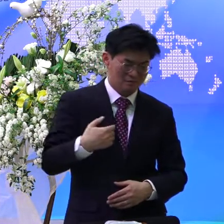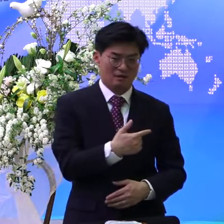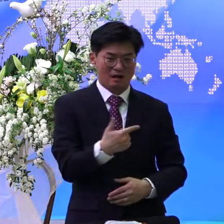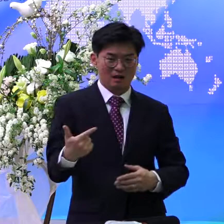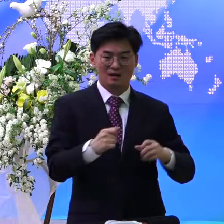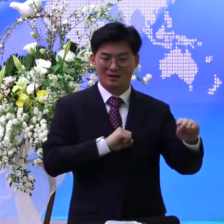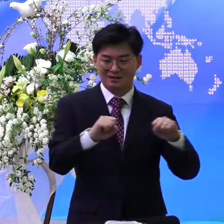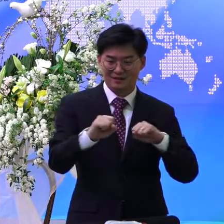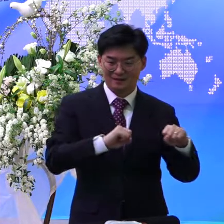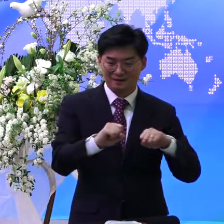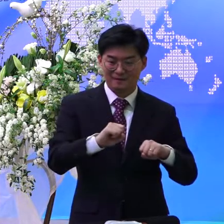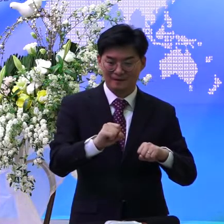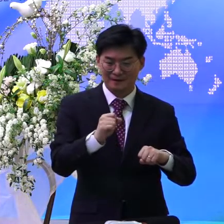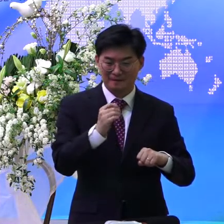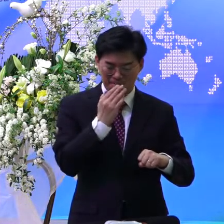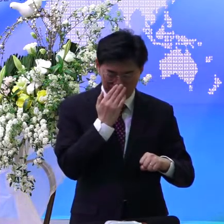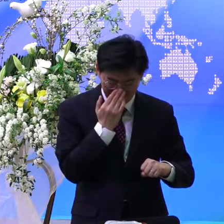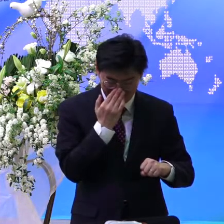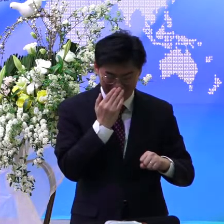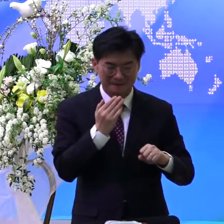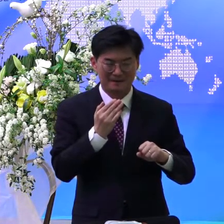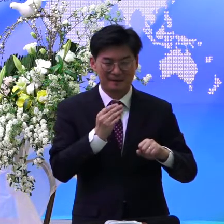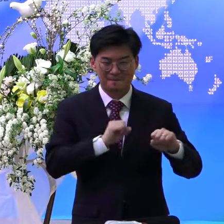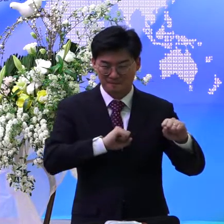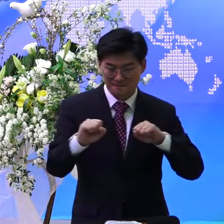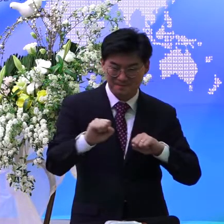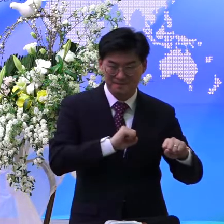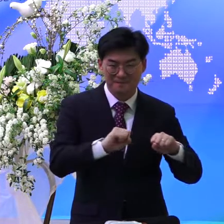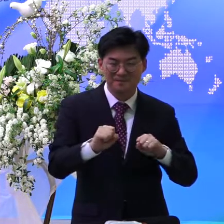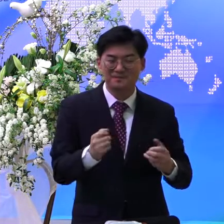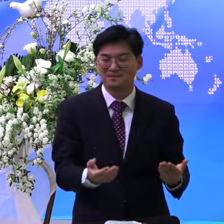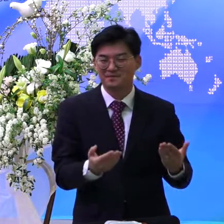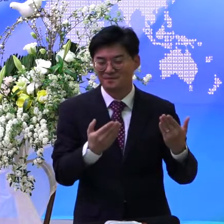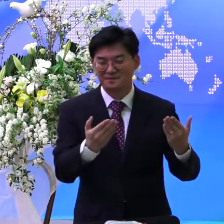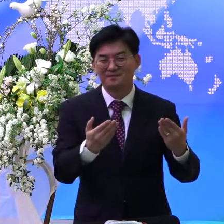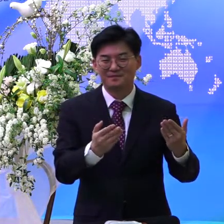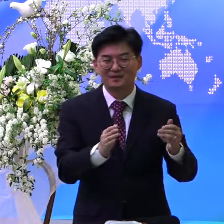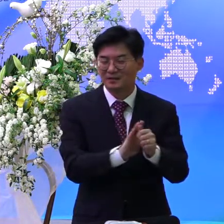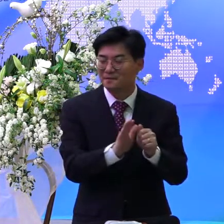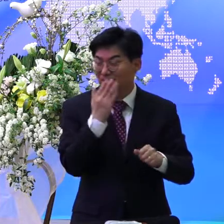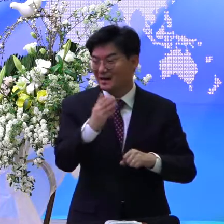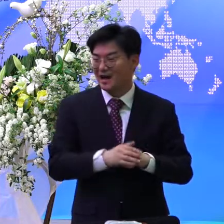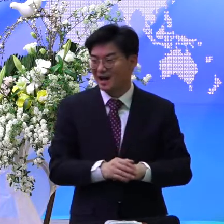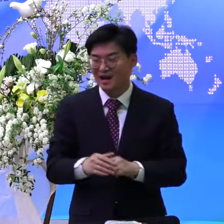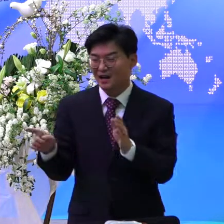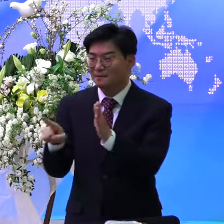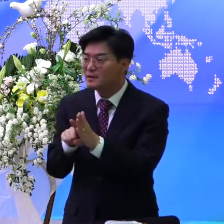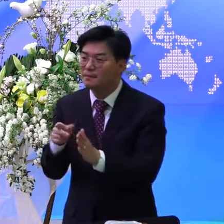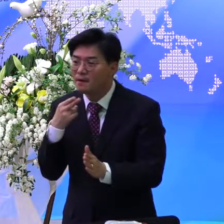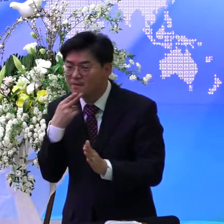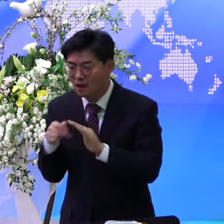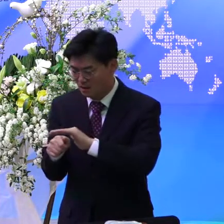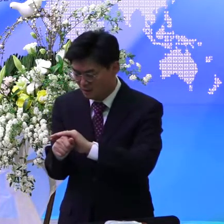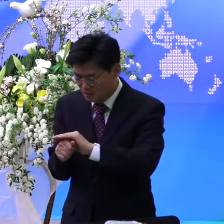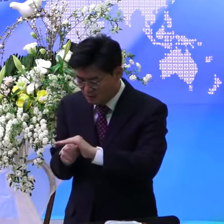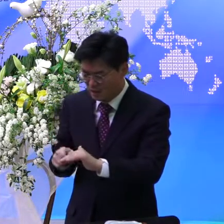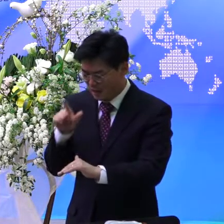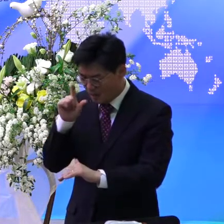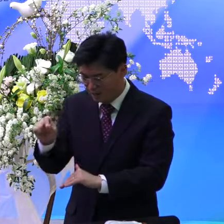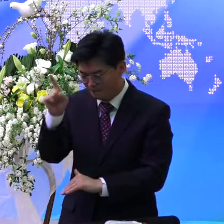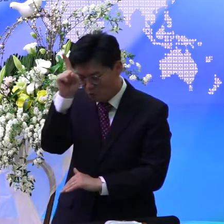우리가 하나님의 자녀라고 하고 믿음의 사람이라고 하면서도 실제로는 믿지 않는 믿음 없는 삶을 살아가면 그 삶 속에서